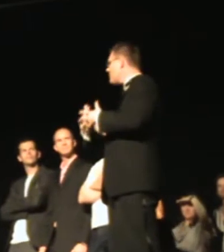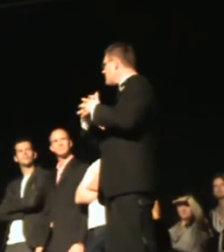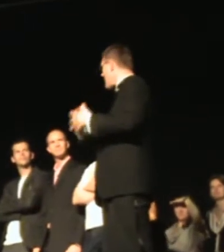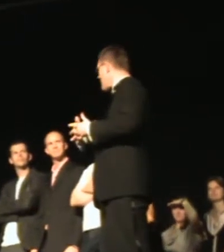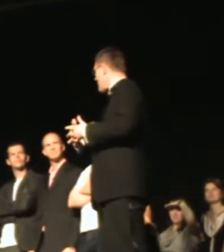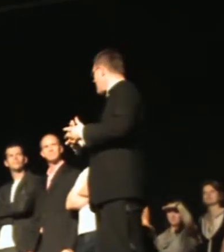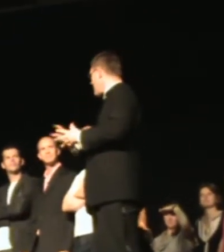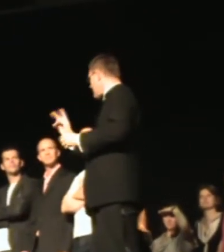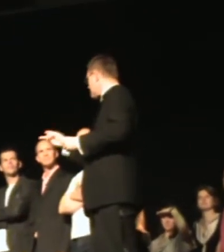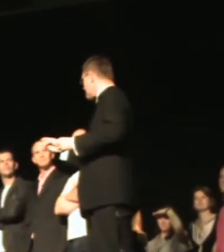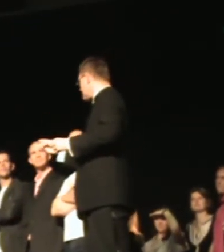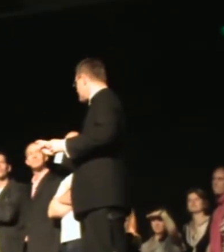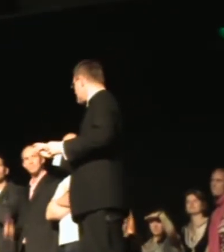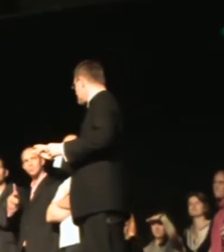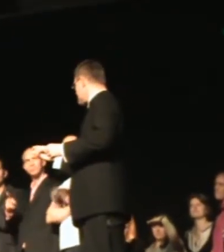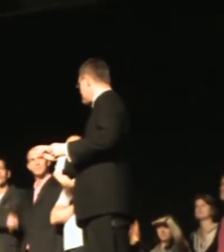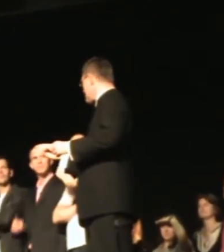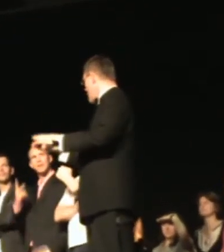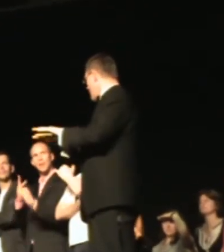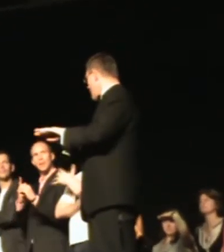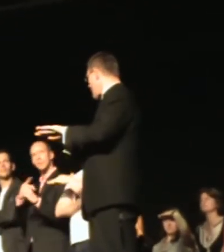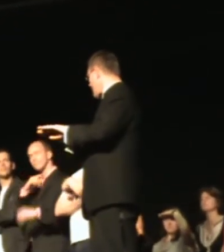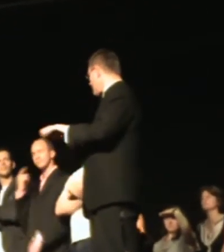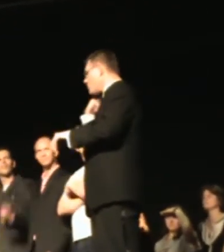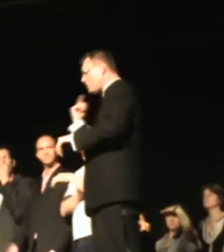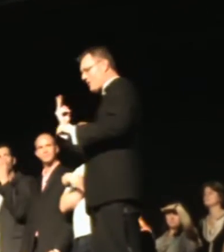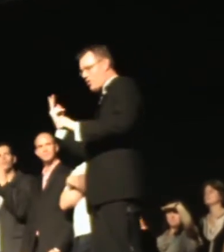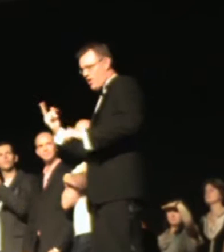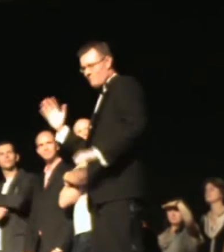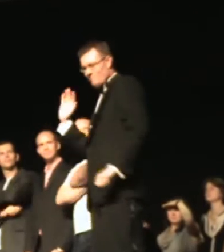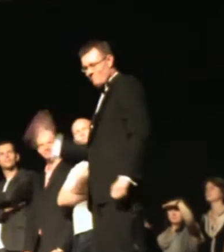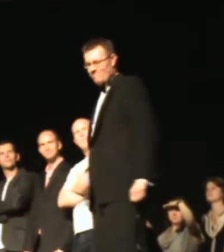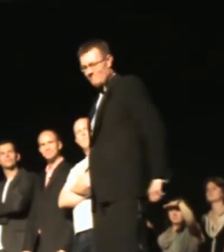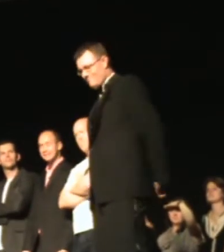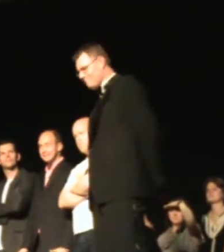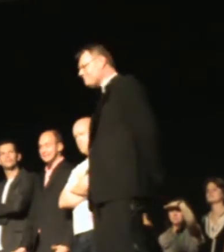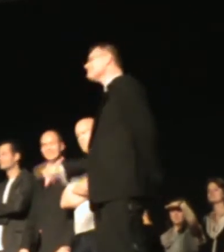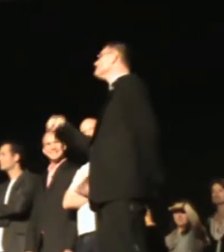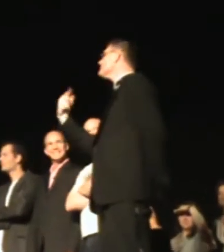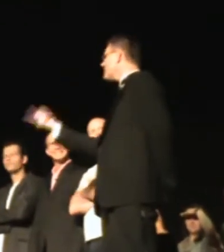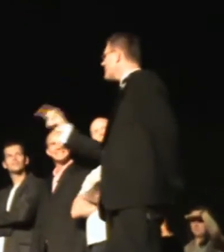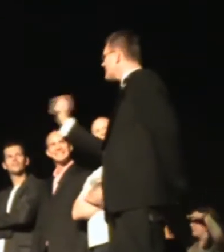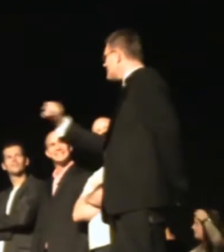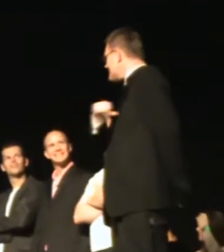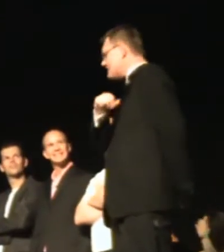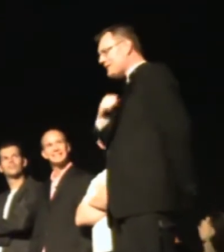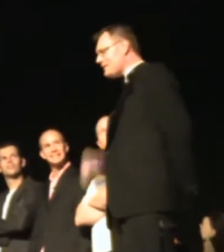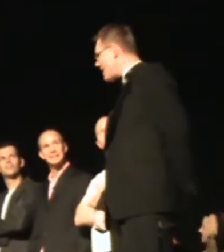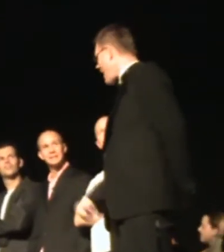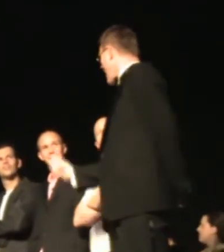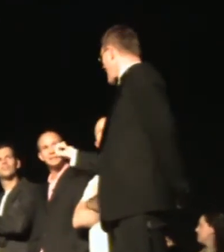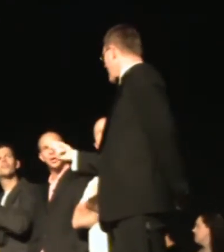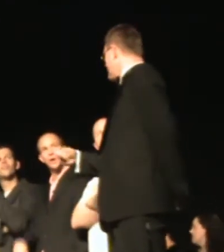op het internet gevolgd, de eerste wedstrijd besteed Amerika, als ik het goed heb. Twee miljoen verloren. Ja, ja, ja, ja,